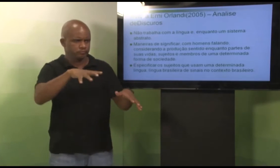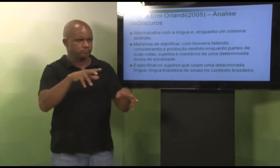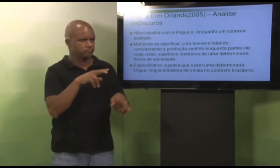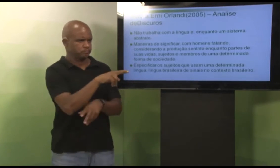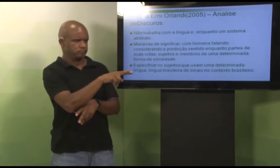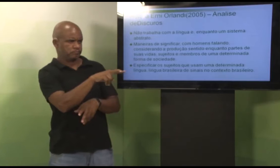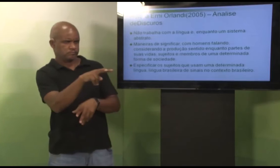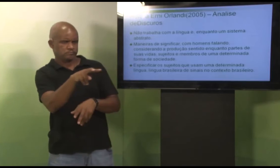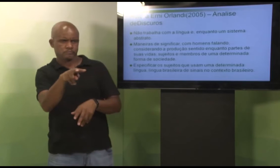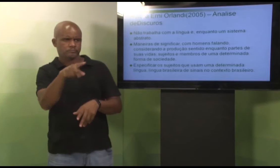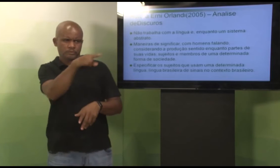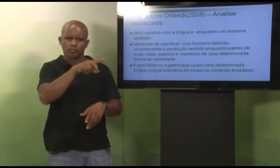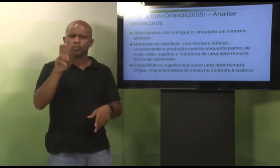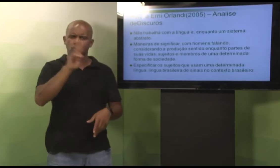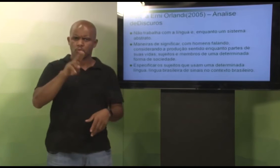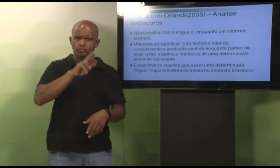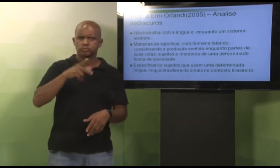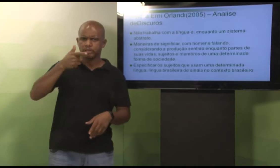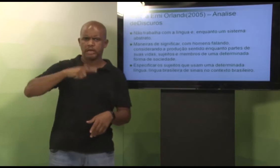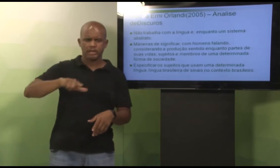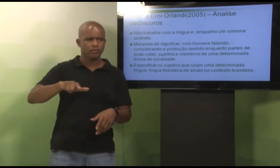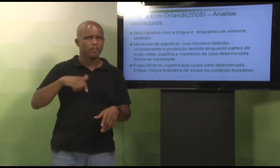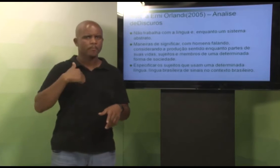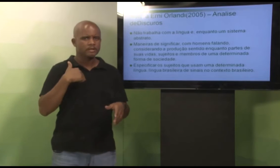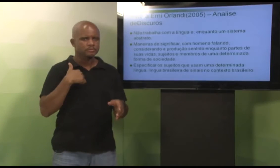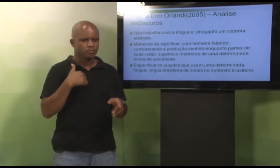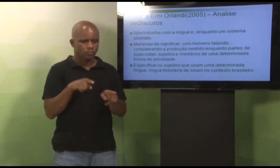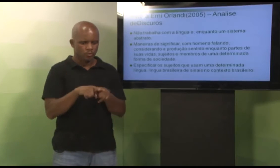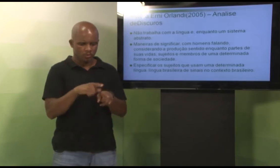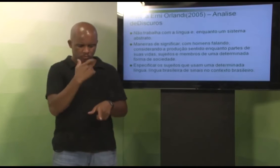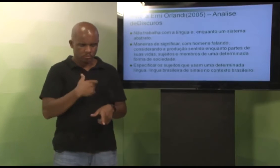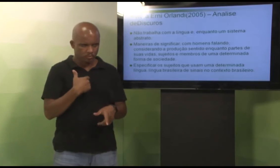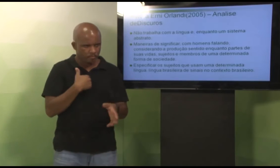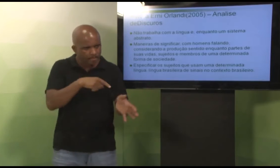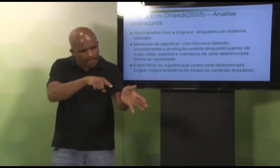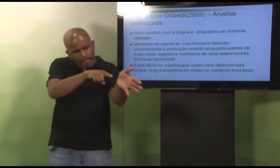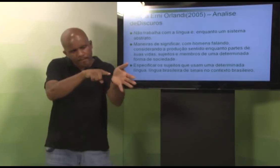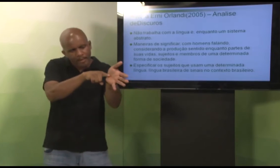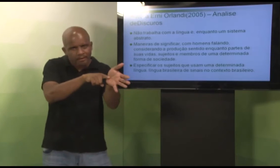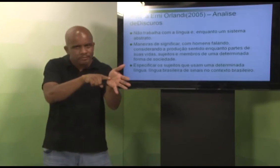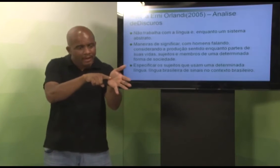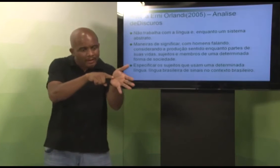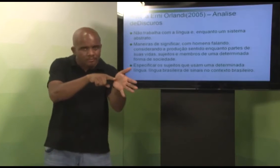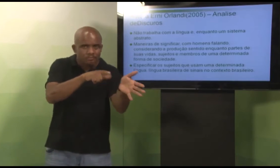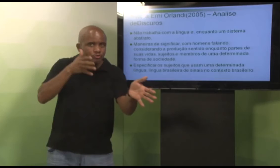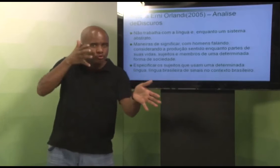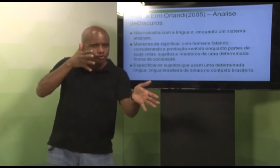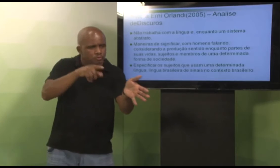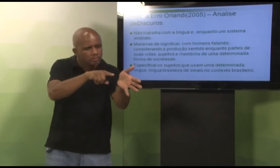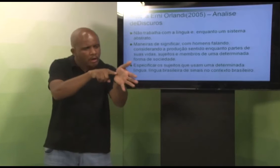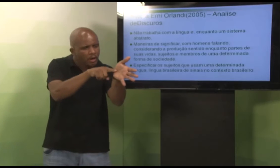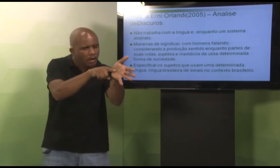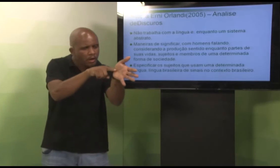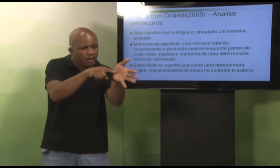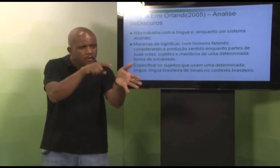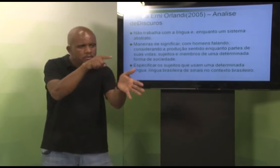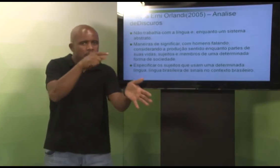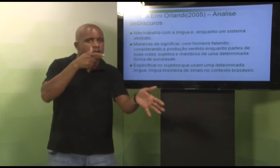de um determinado povo, a língua utilizada por um determinado povo, carece de análise de